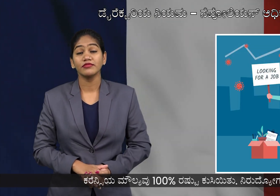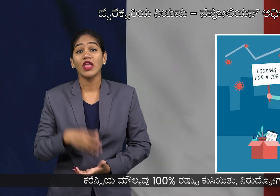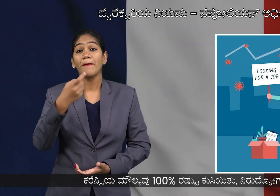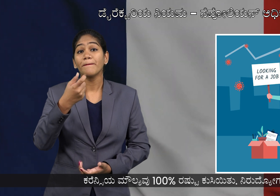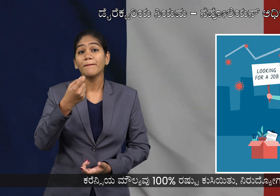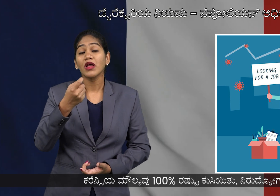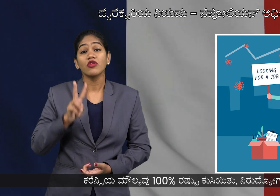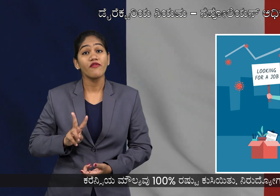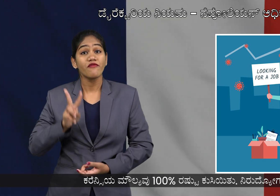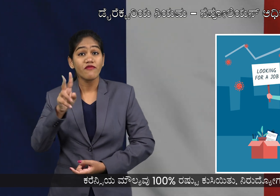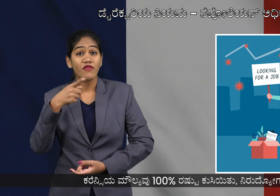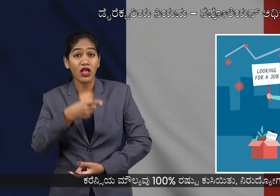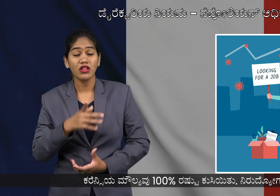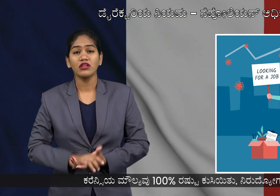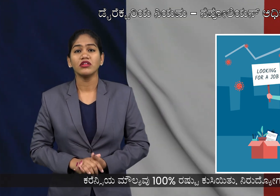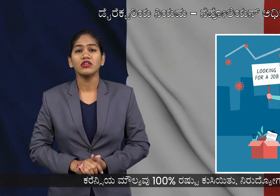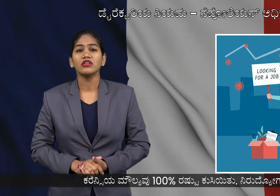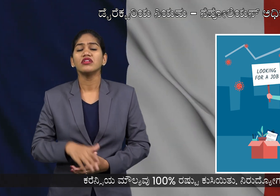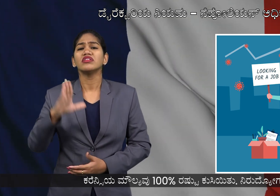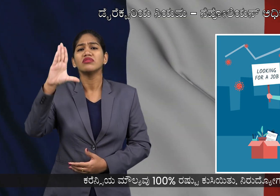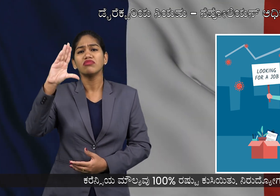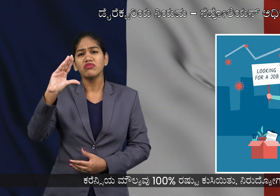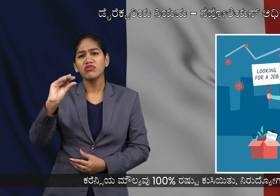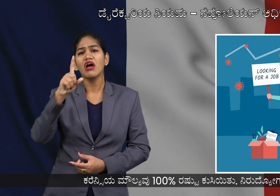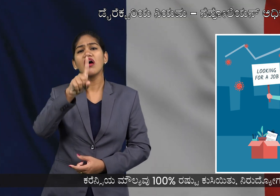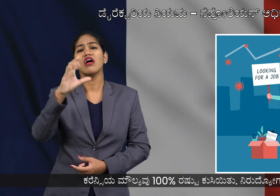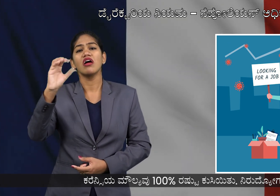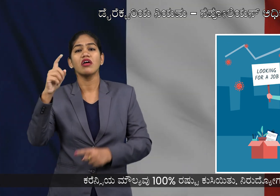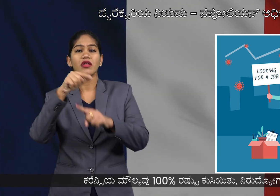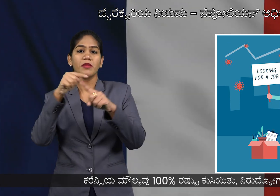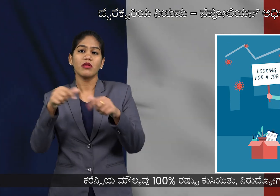ಕರೆನ್ಸಿಯ ಮೌಲ್ಯವು 100% ರಷ್ಟು ಕುಸಿಯಿತು.